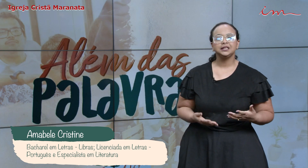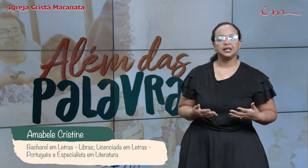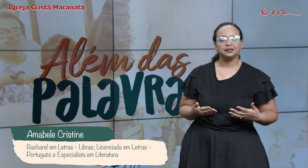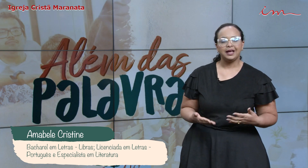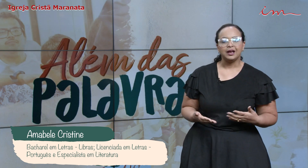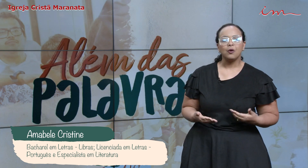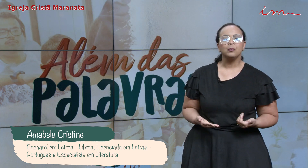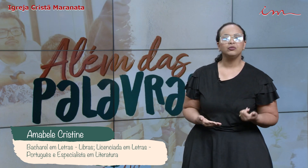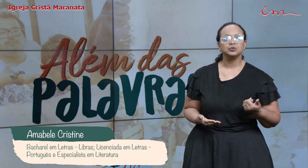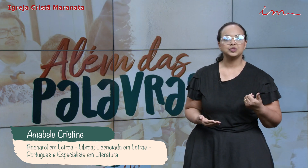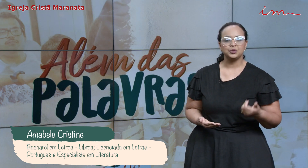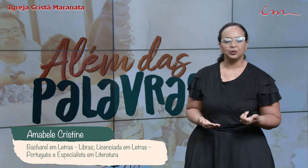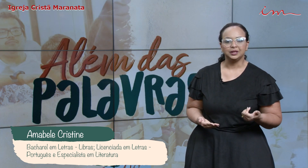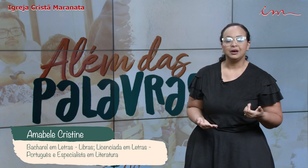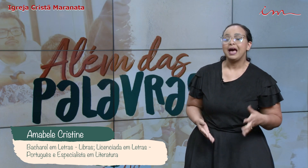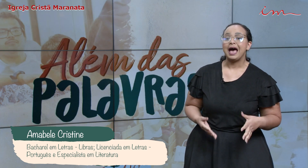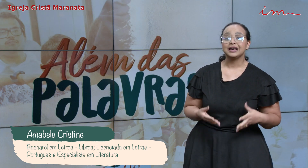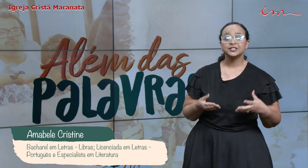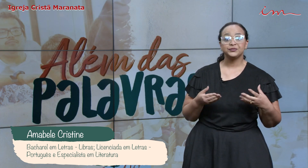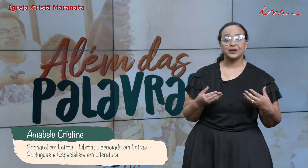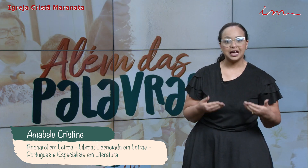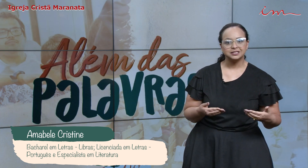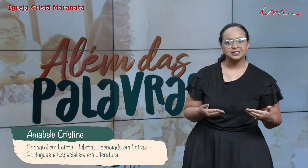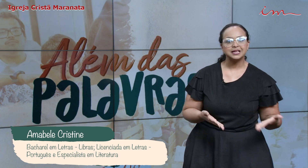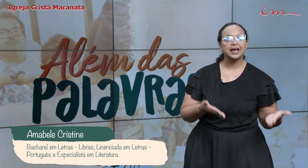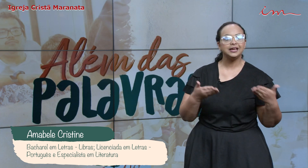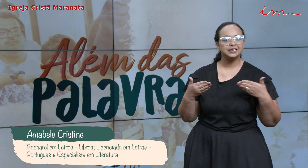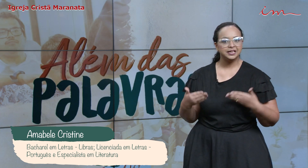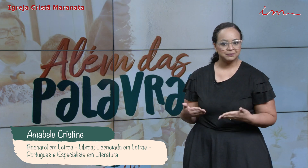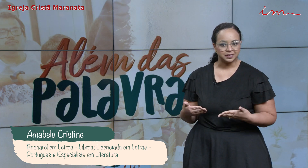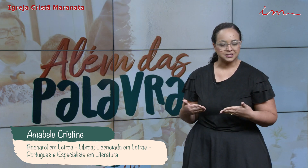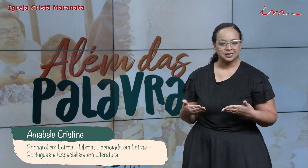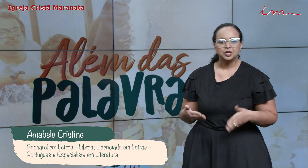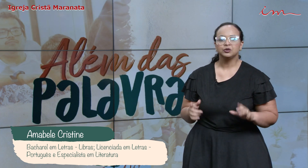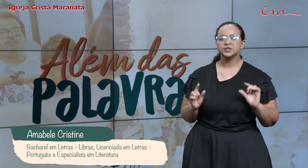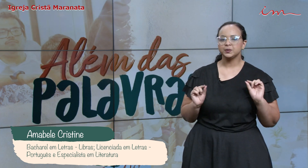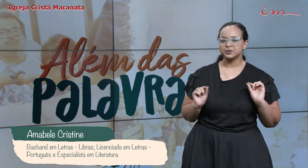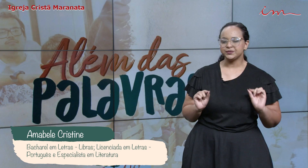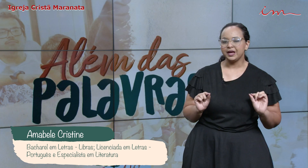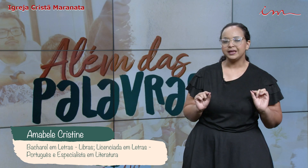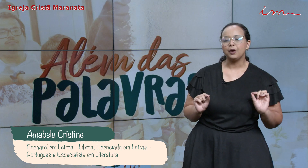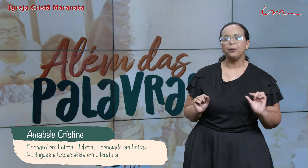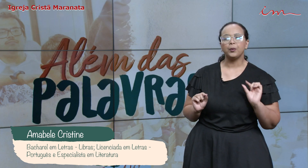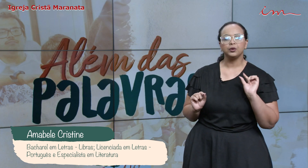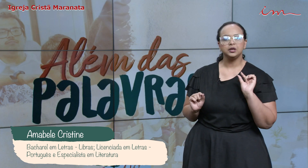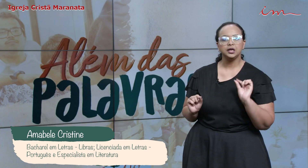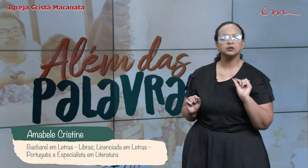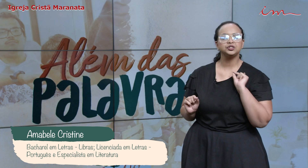vamos entender como funcionam as frases em Libras. Nós vamos